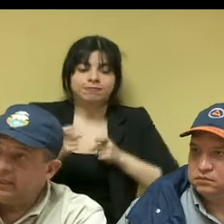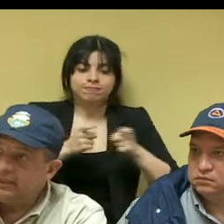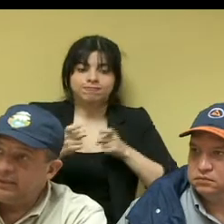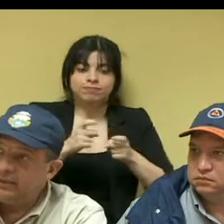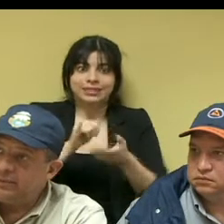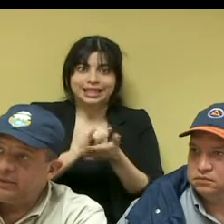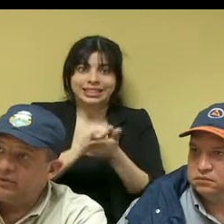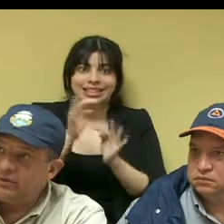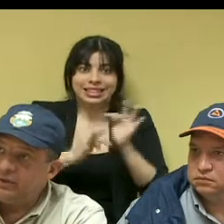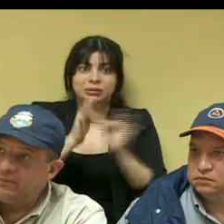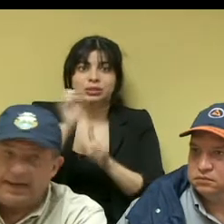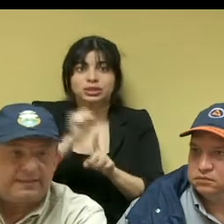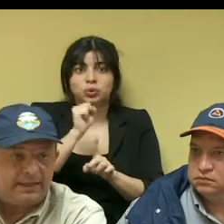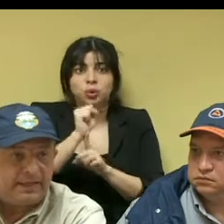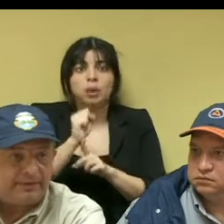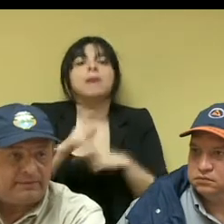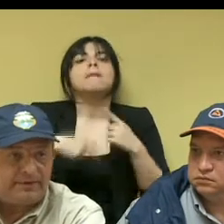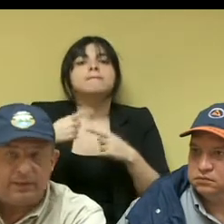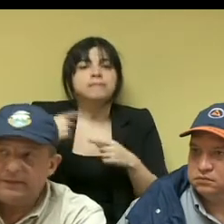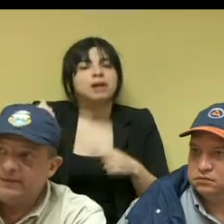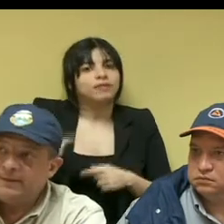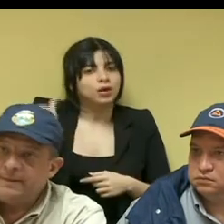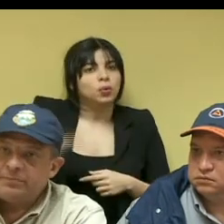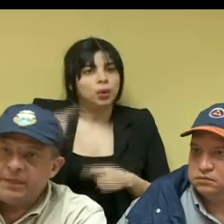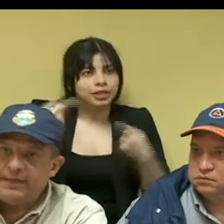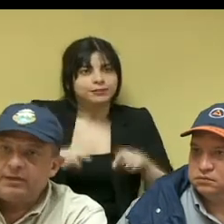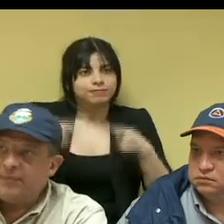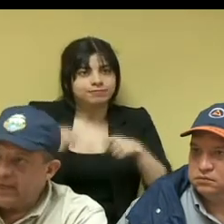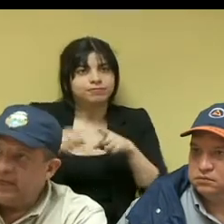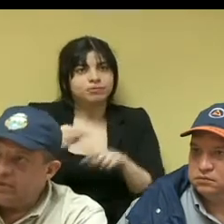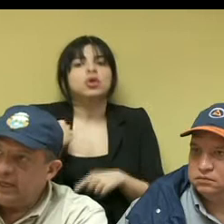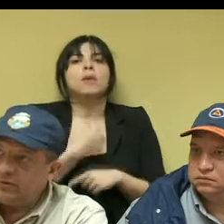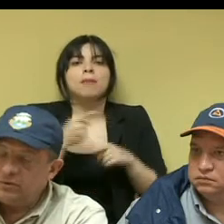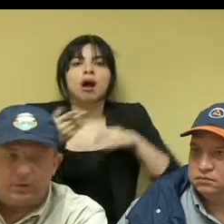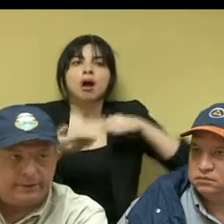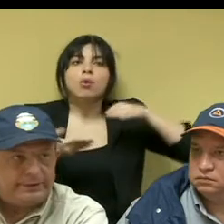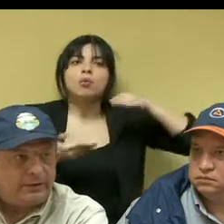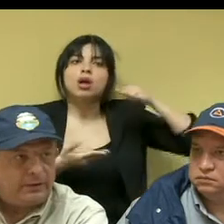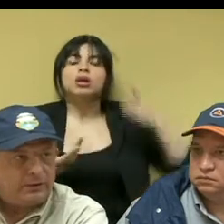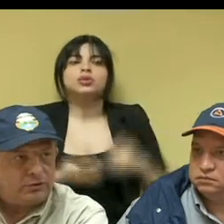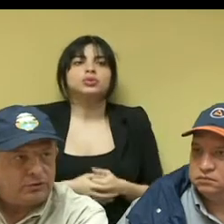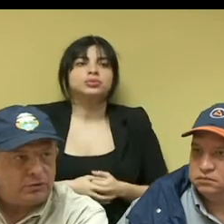administrar este tipo de situaciones. Van a ser cada vez más frecuentes y se nos van a ir acumulando